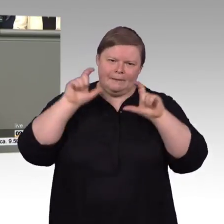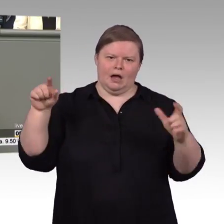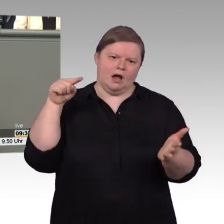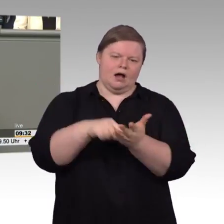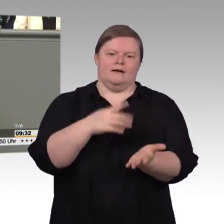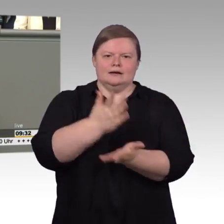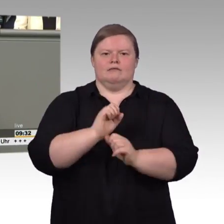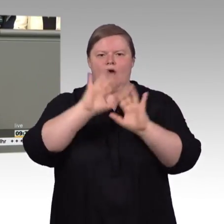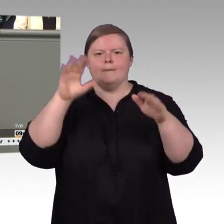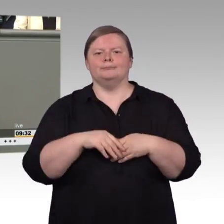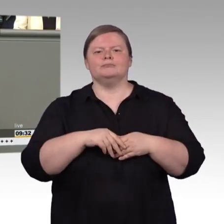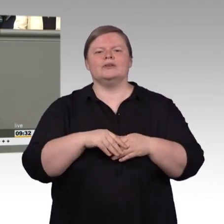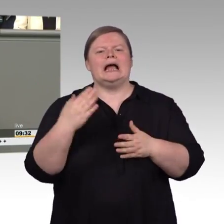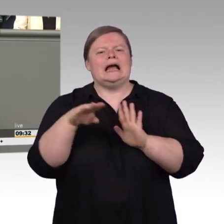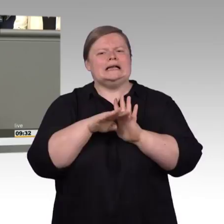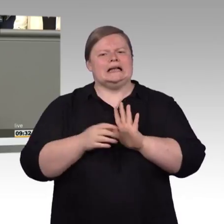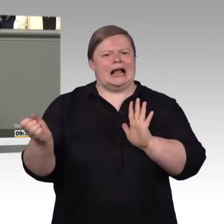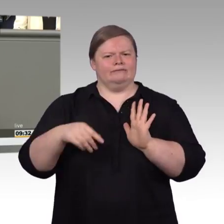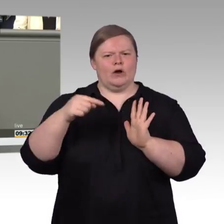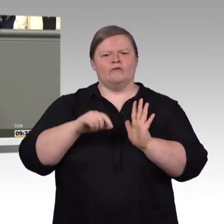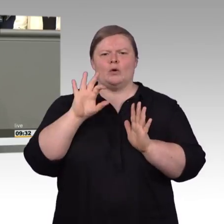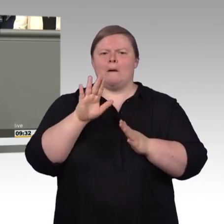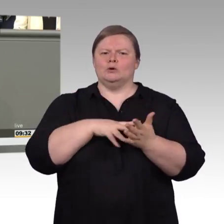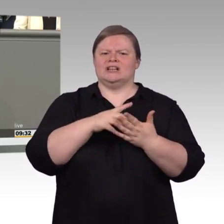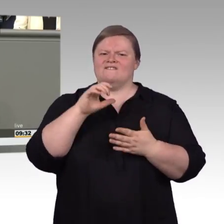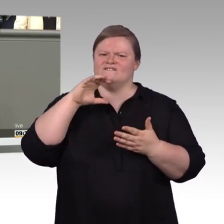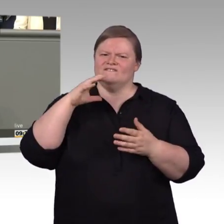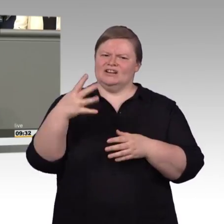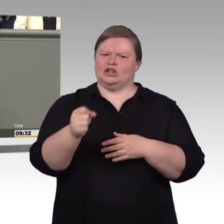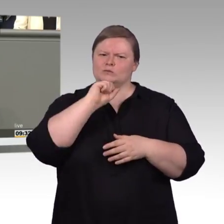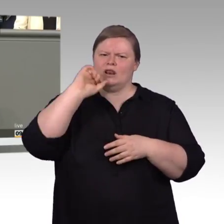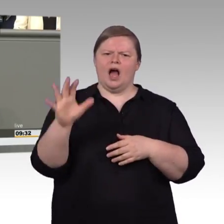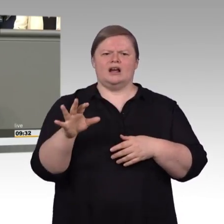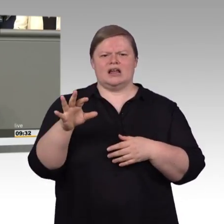den Konzernen dabei helfen, für unlautere Geschäftspraktiken nicht zur Verantwortung gezogen zu werden.